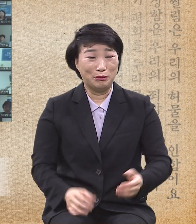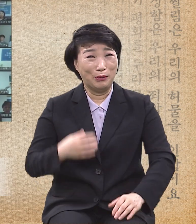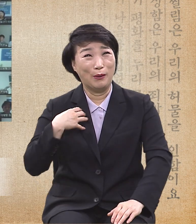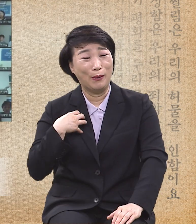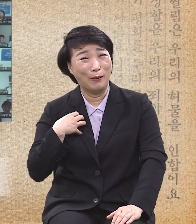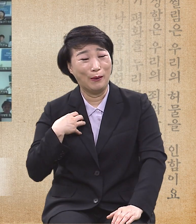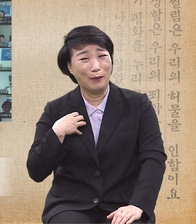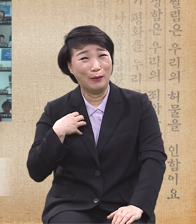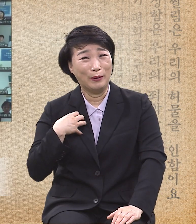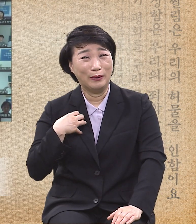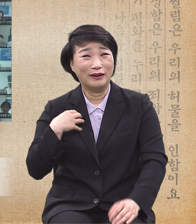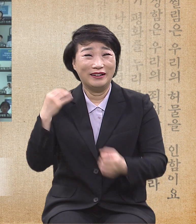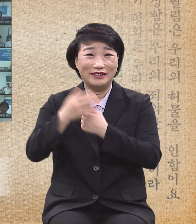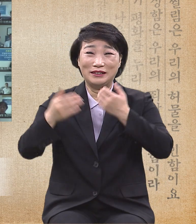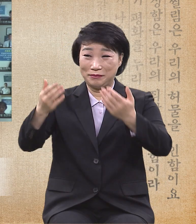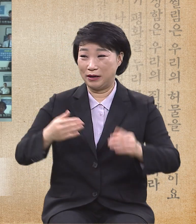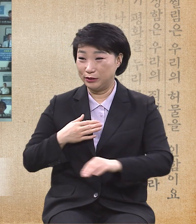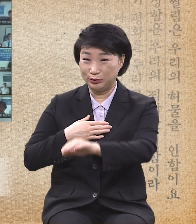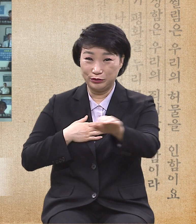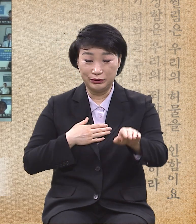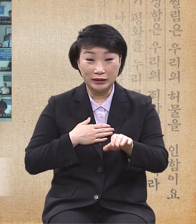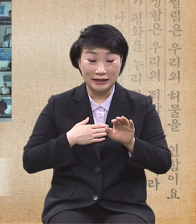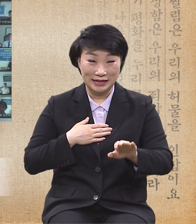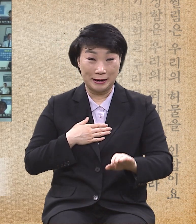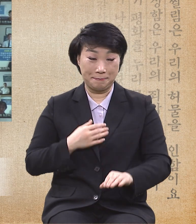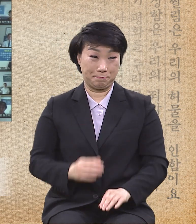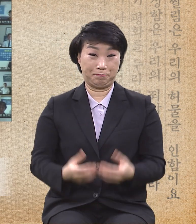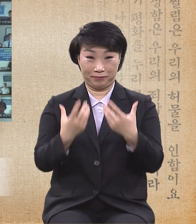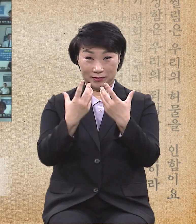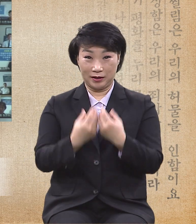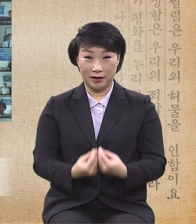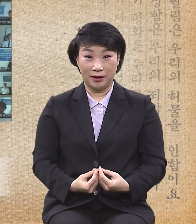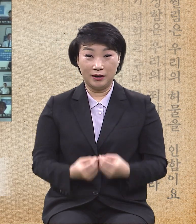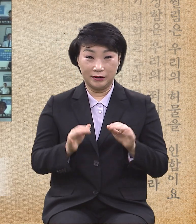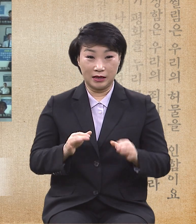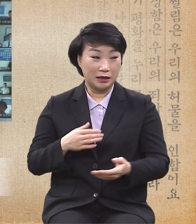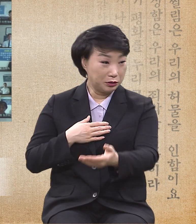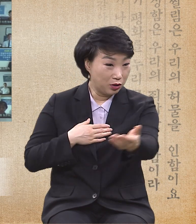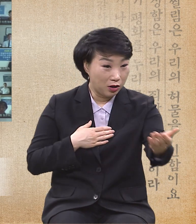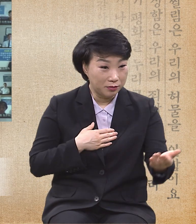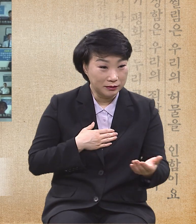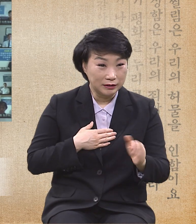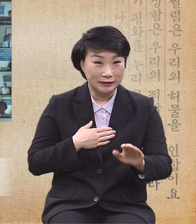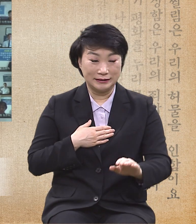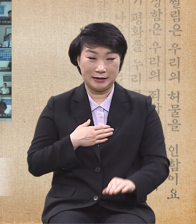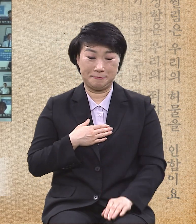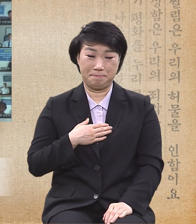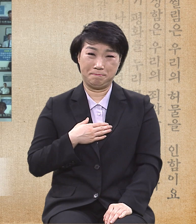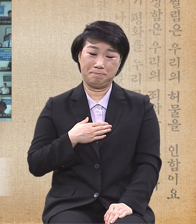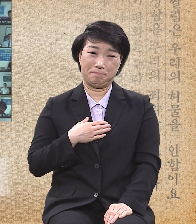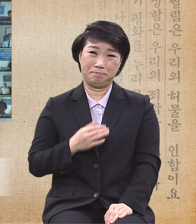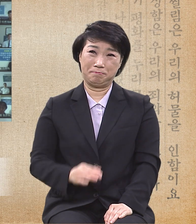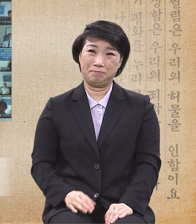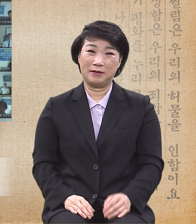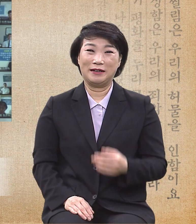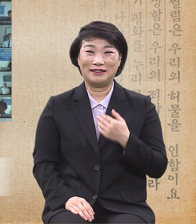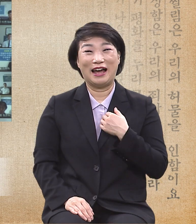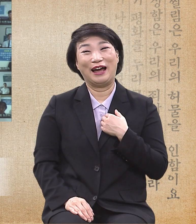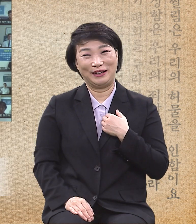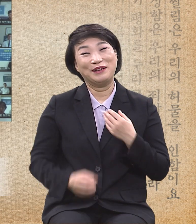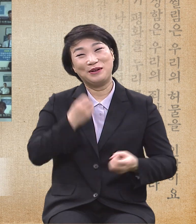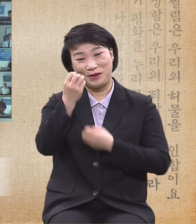감당이 안 되는 은혜. 여러분이 보세요. 여러분은 죄송합니다. 나의